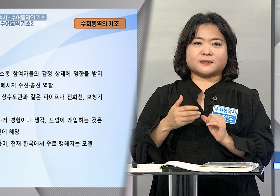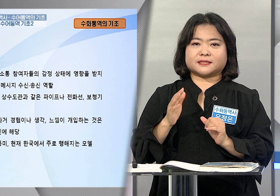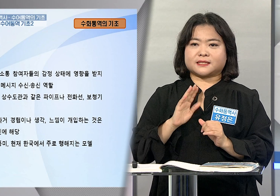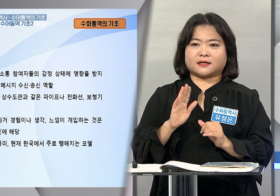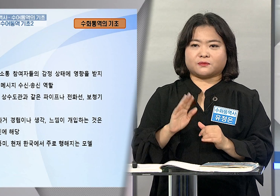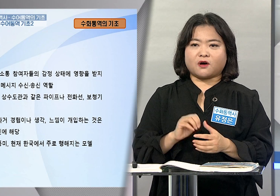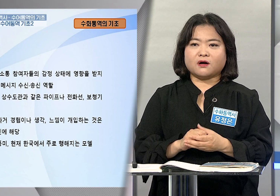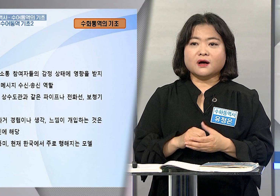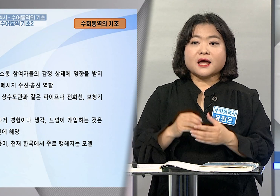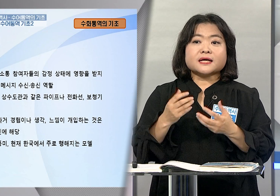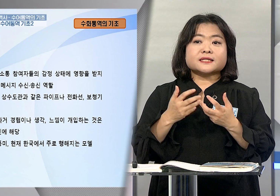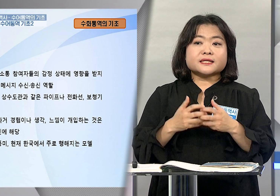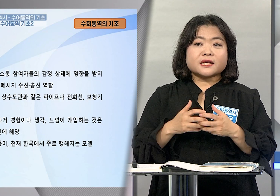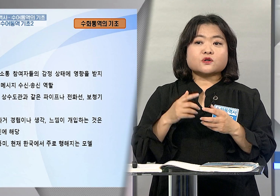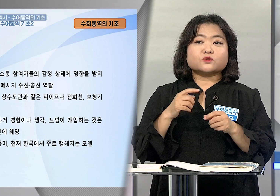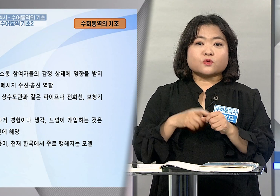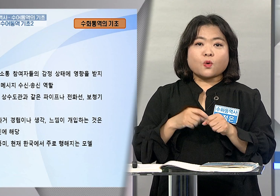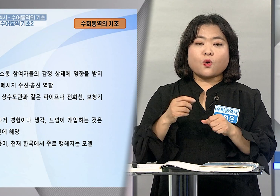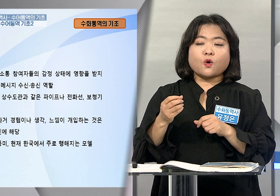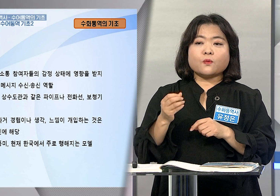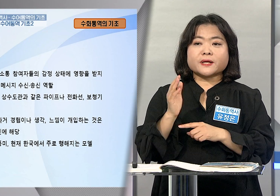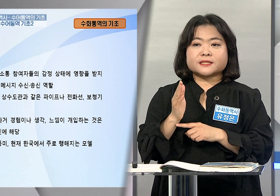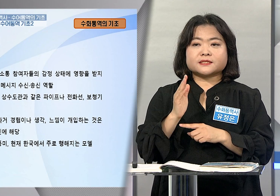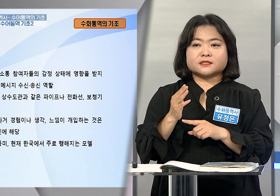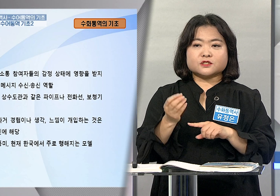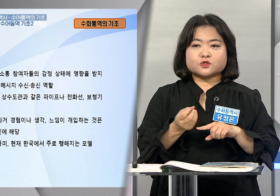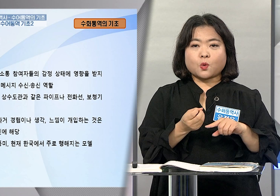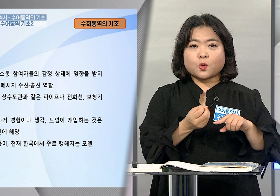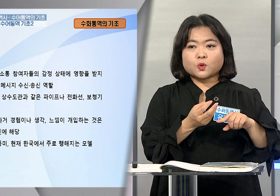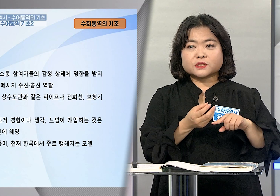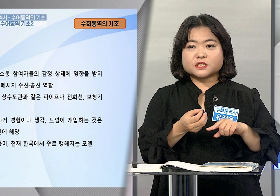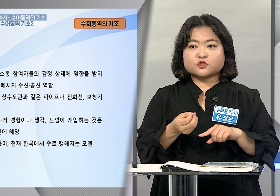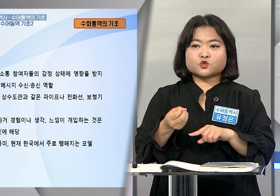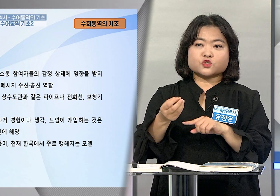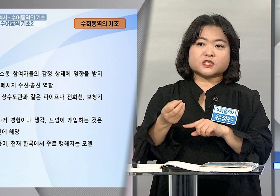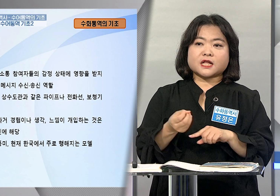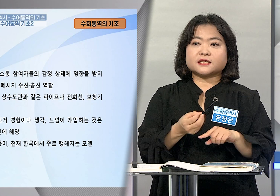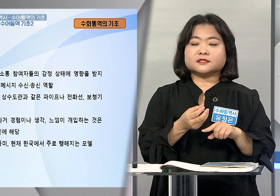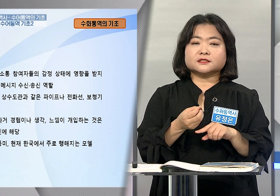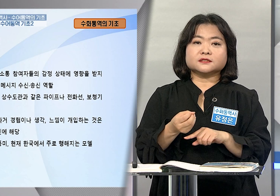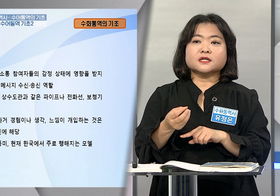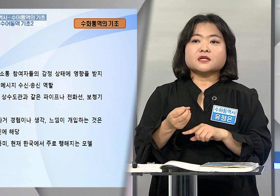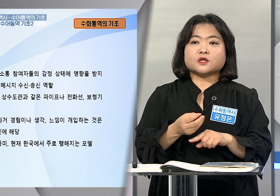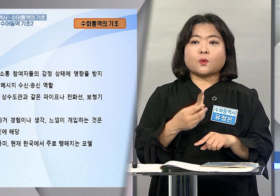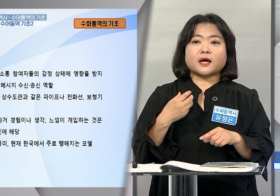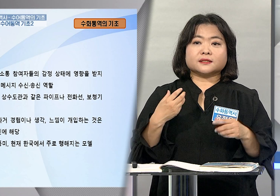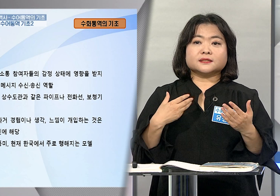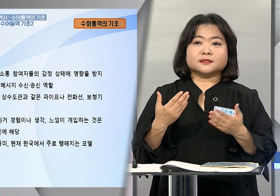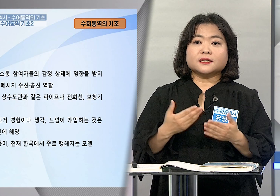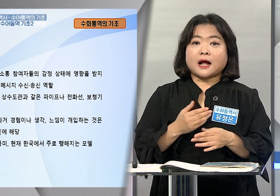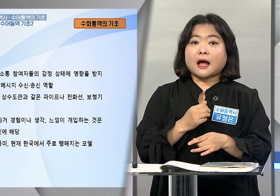받지 않으며 기계적으로 메시지를 송신, 수신하는 역할을